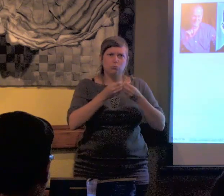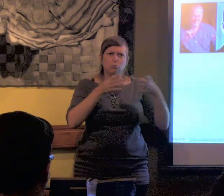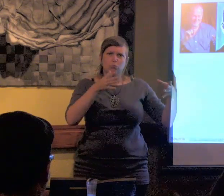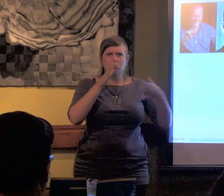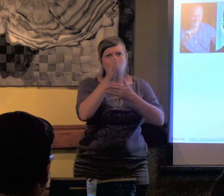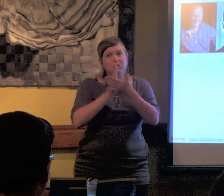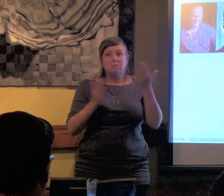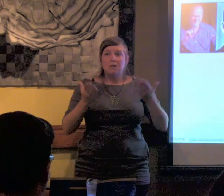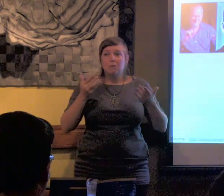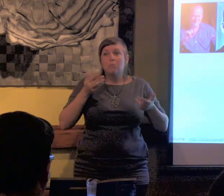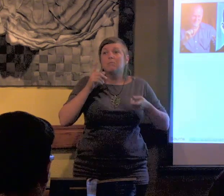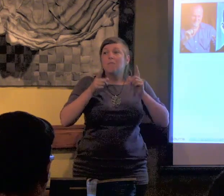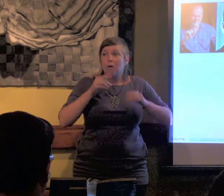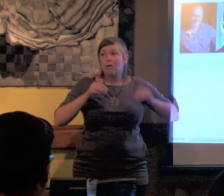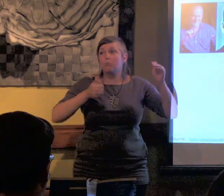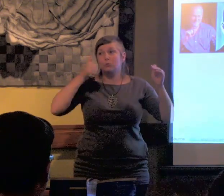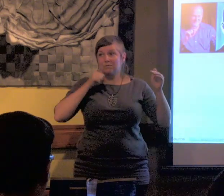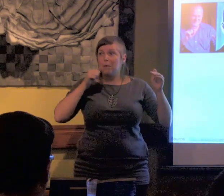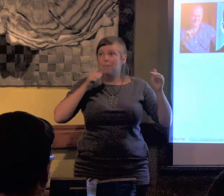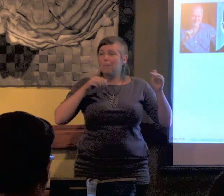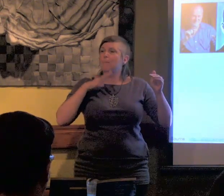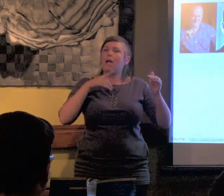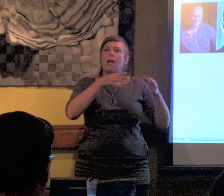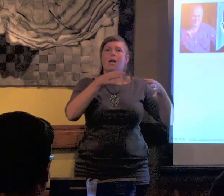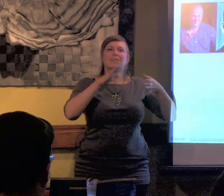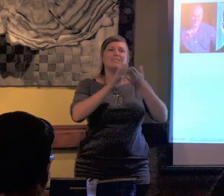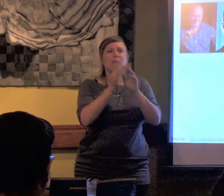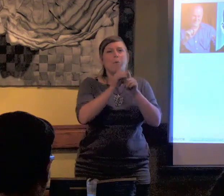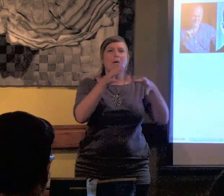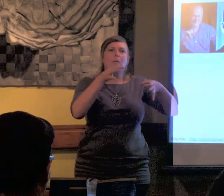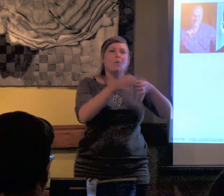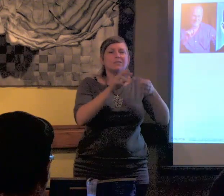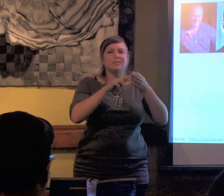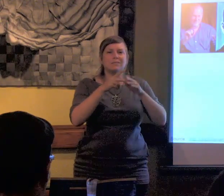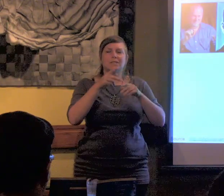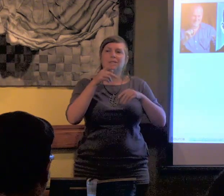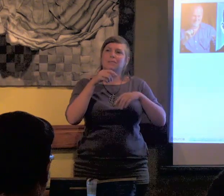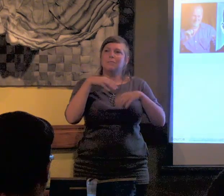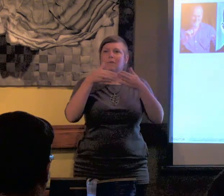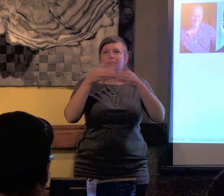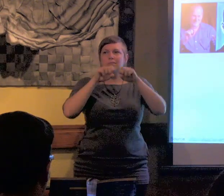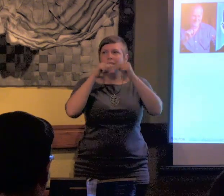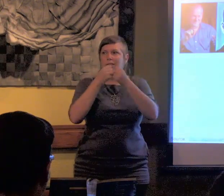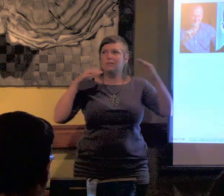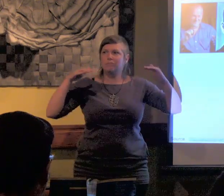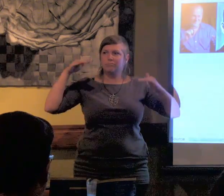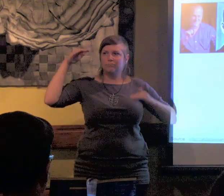bon pourcentage de la population, là, tu sais, peut-être la moitié, qui sait peut-être même plus de femmes que d'hommes. Mais quand on